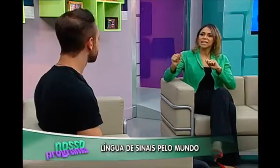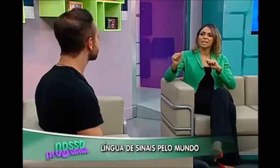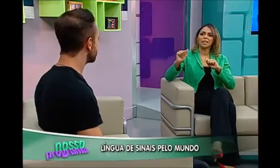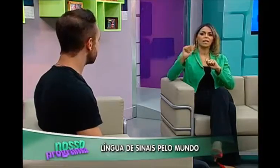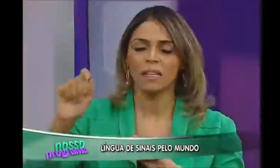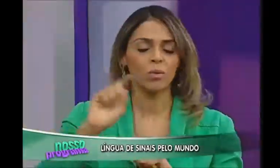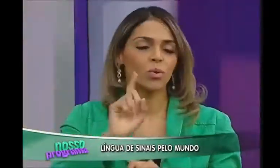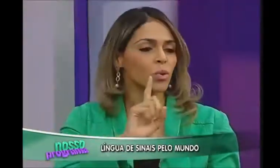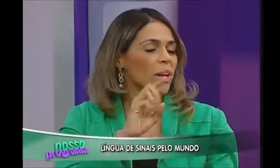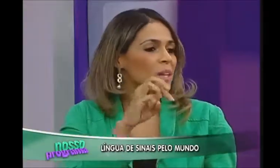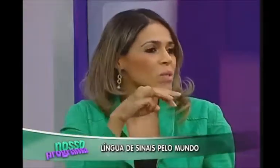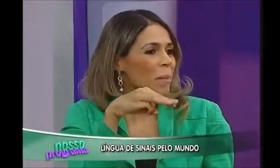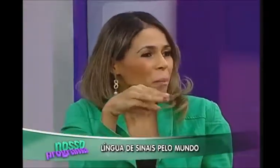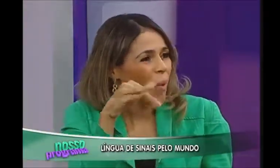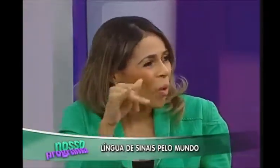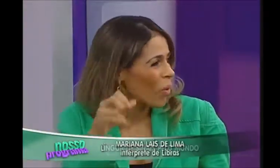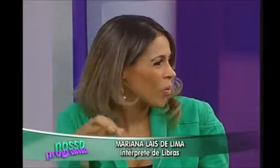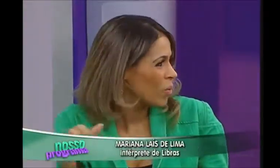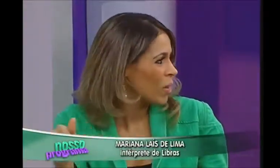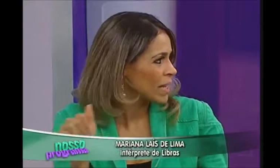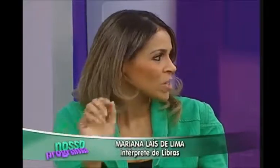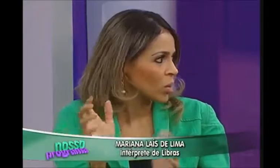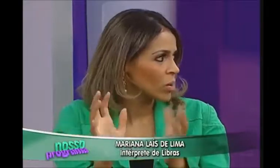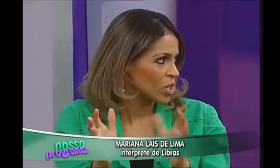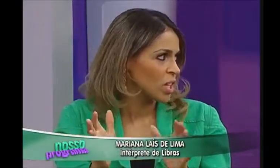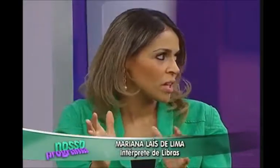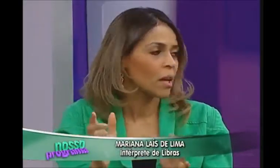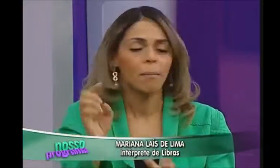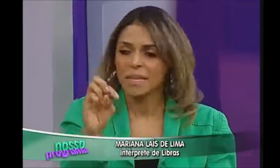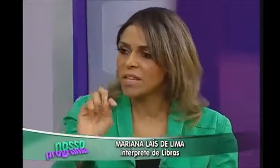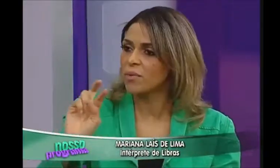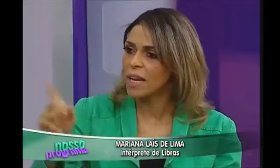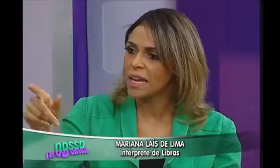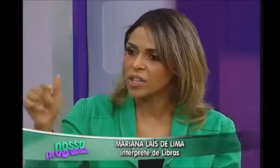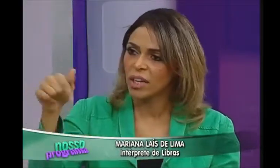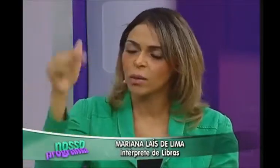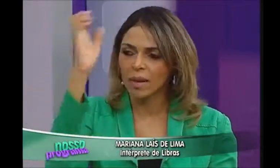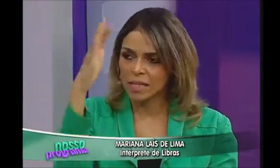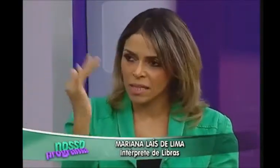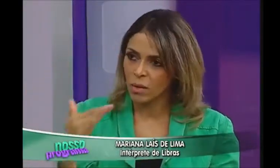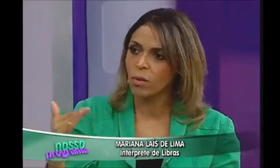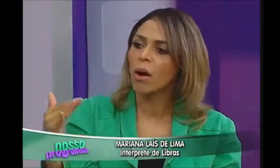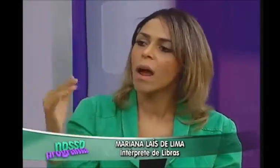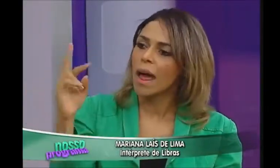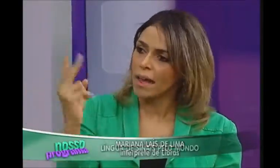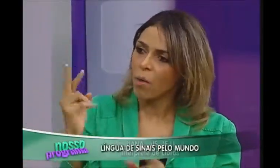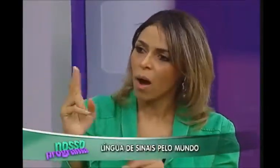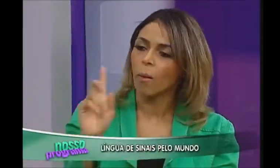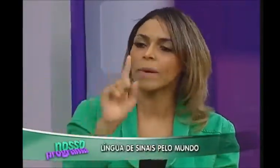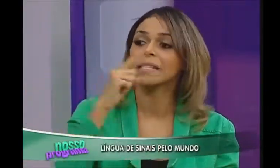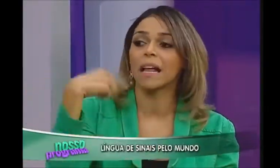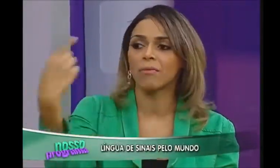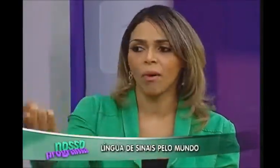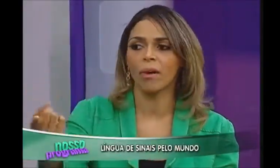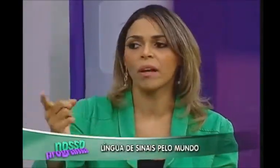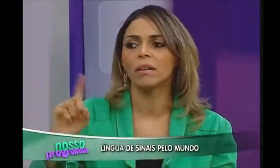Mariana. Então o surdo ele usa pouco a datilologia, mas é diferente. Aqui no Brasil é igual, mas lá fora